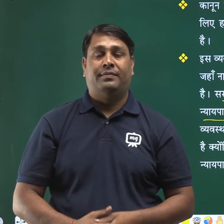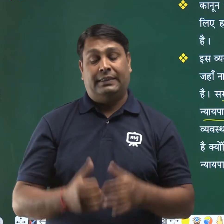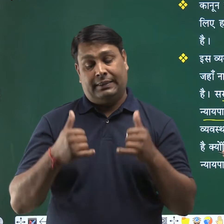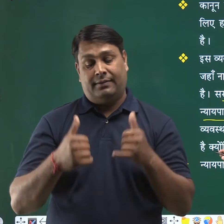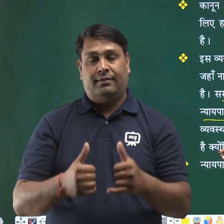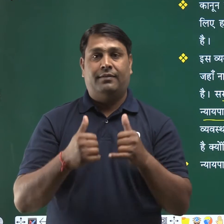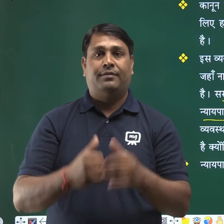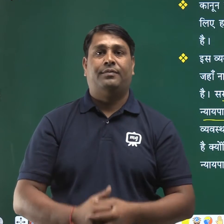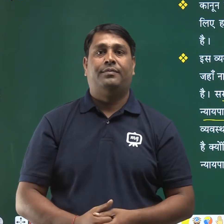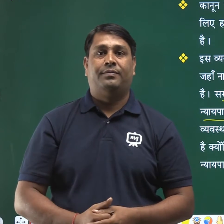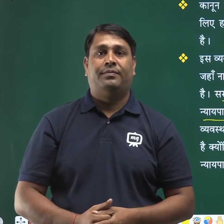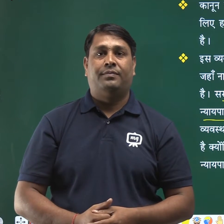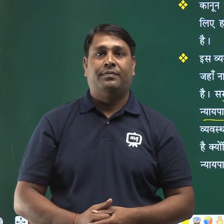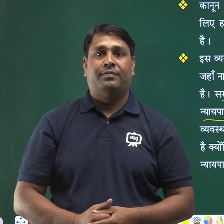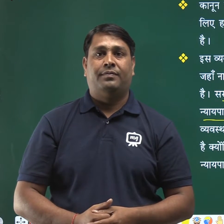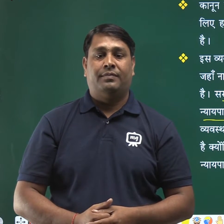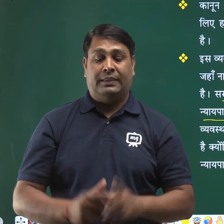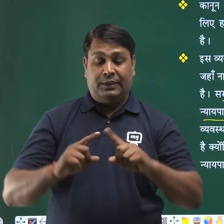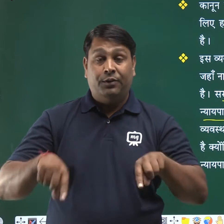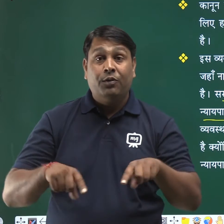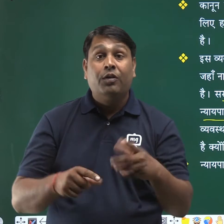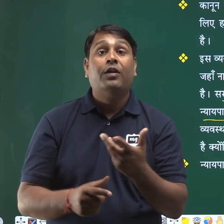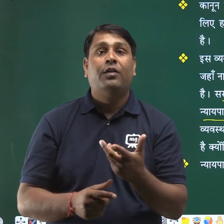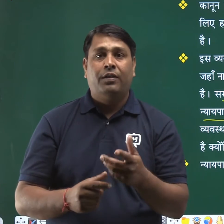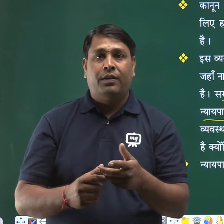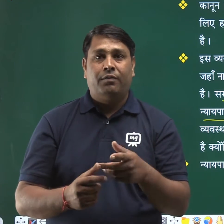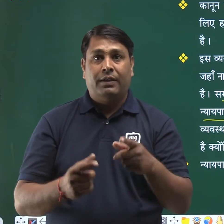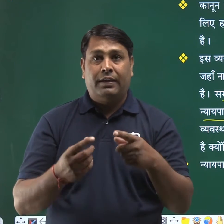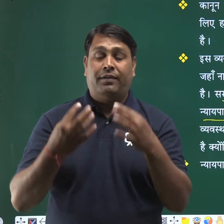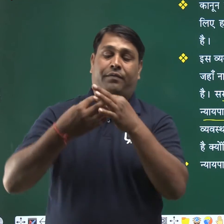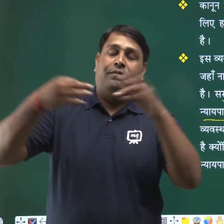है, क्योंकि वह स्वतंत्र है।